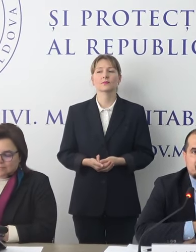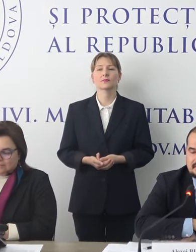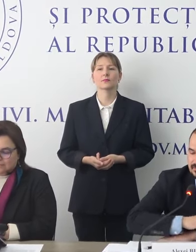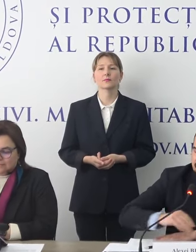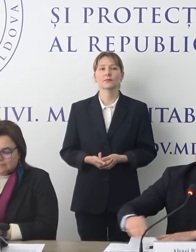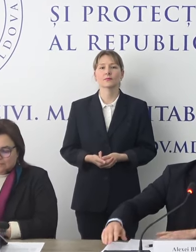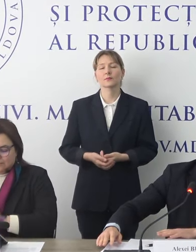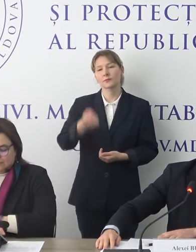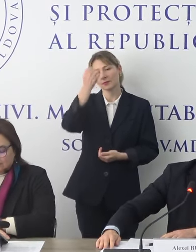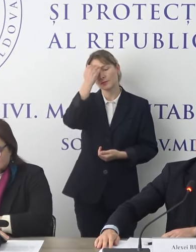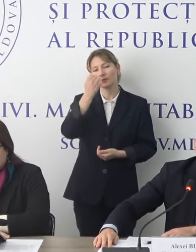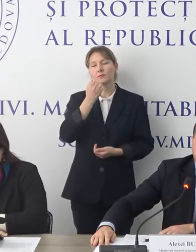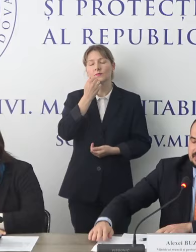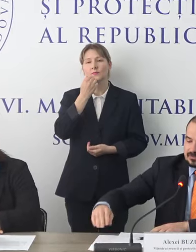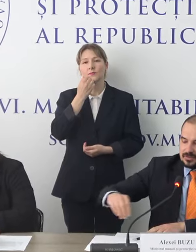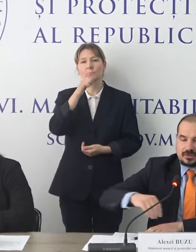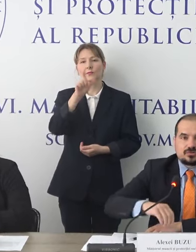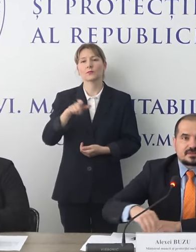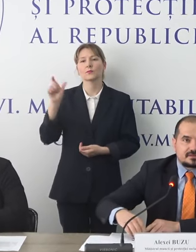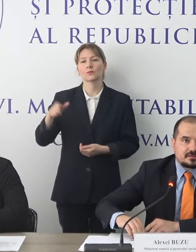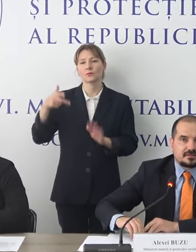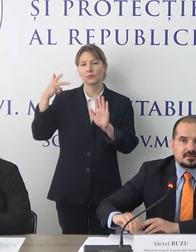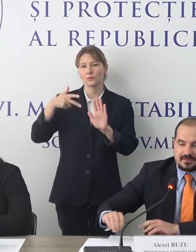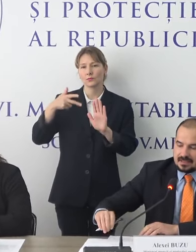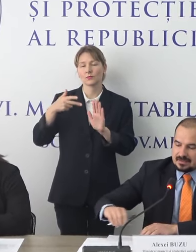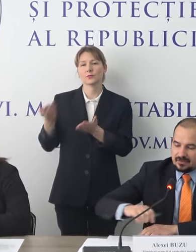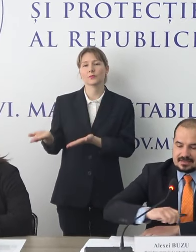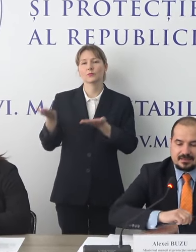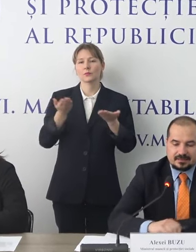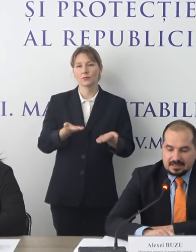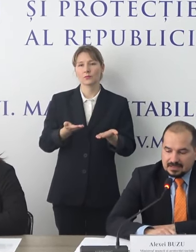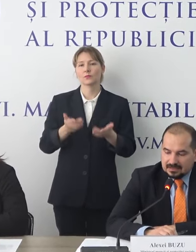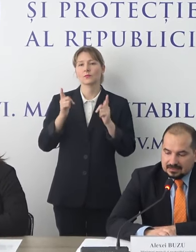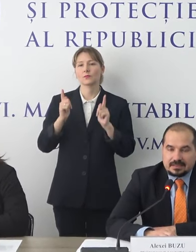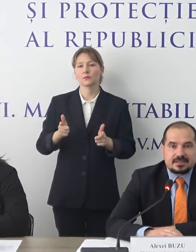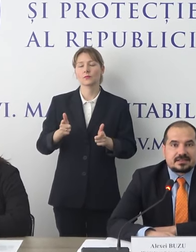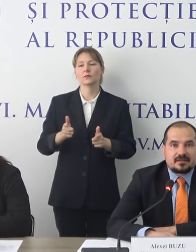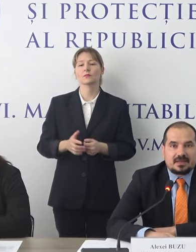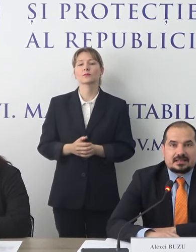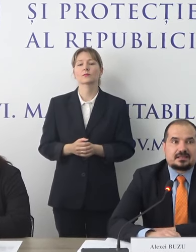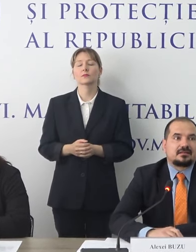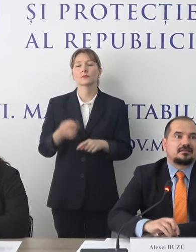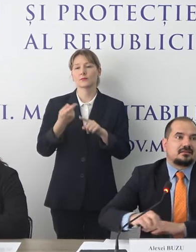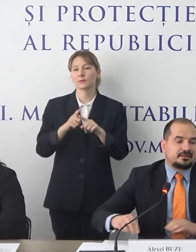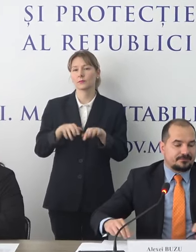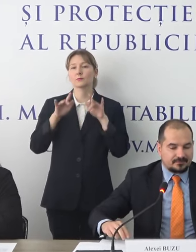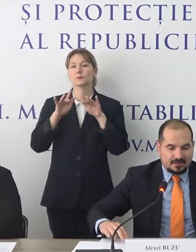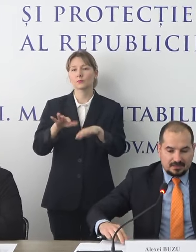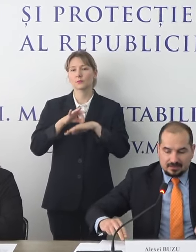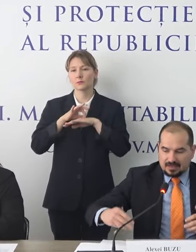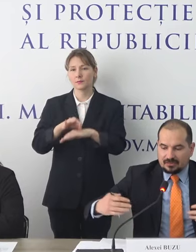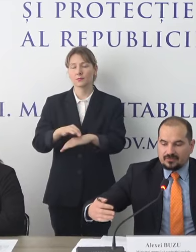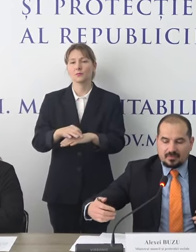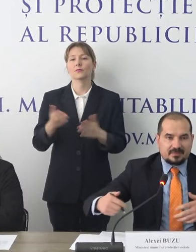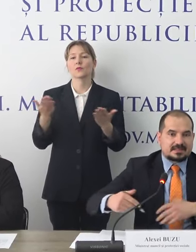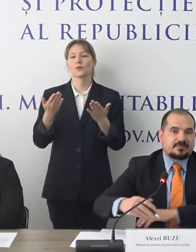Vreau să mulțumesc colegilor din mass media pentru că au dat curs invitației noastre la acest eveniment